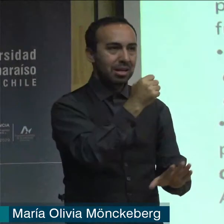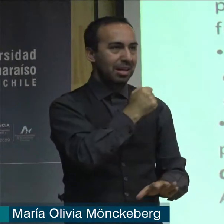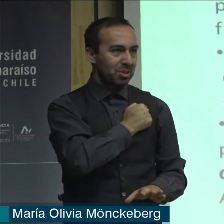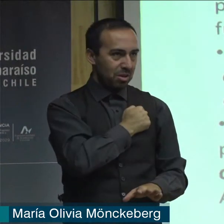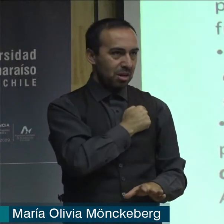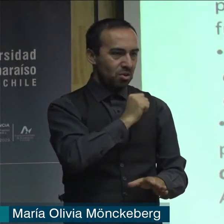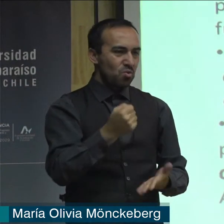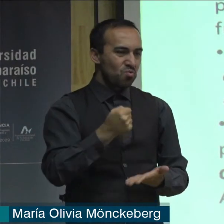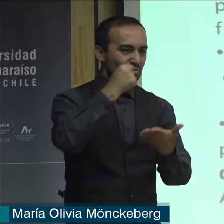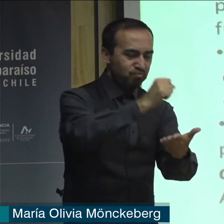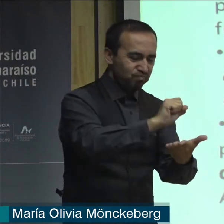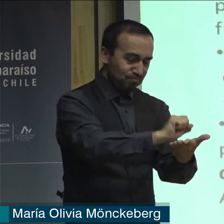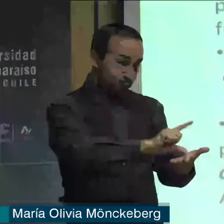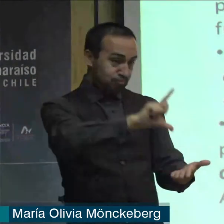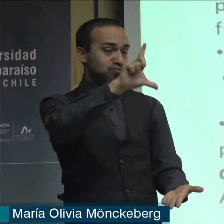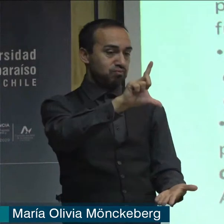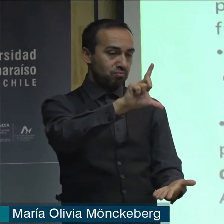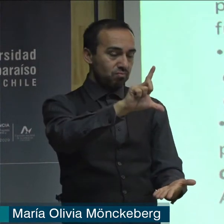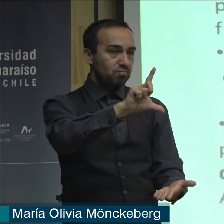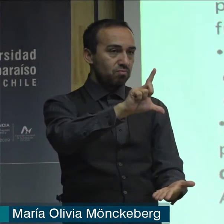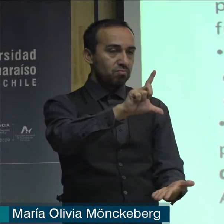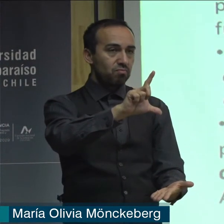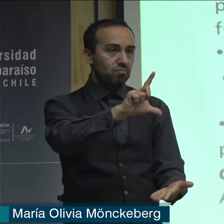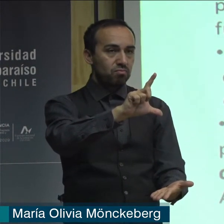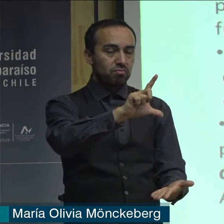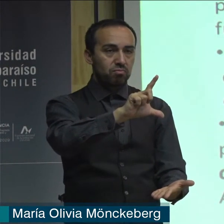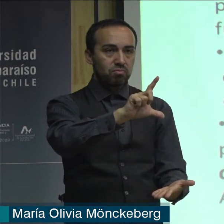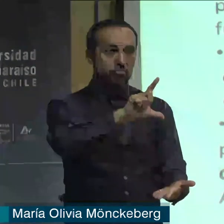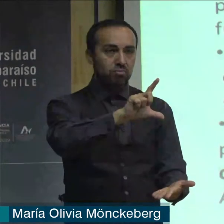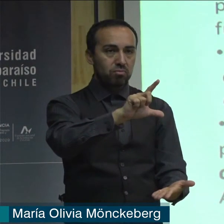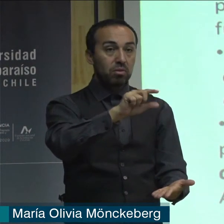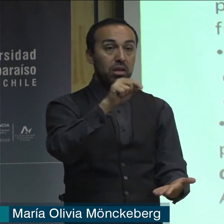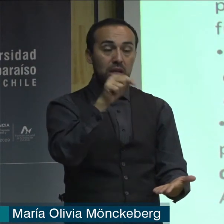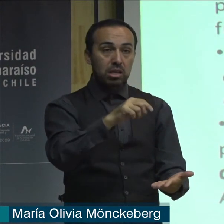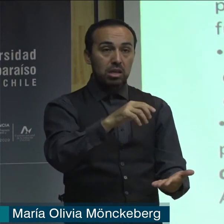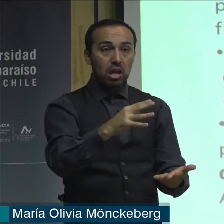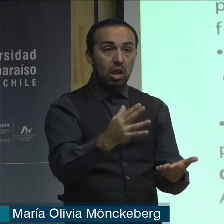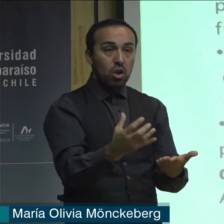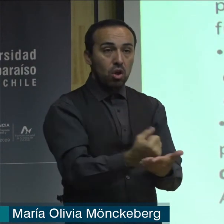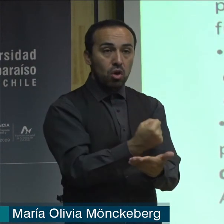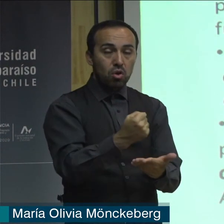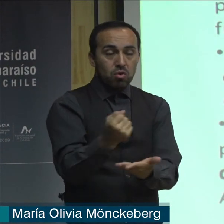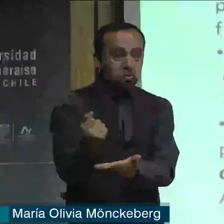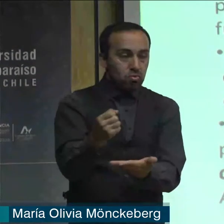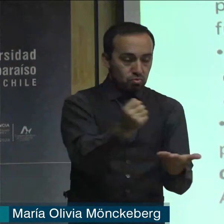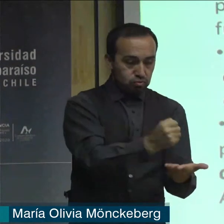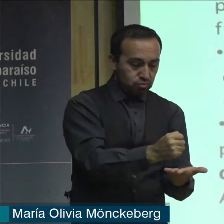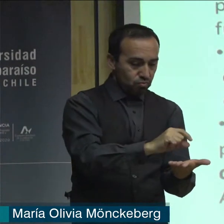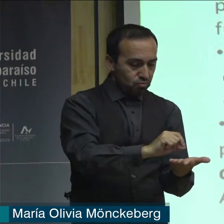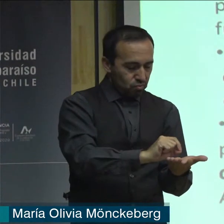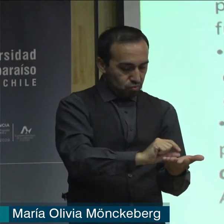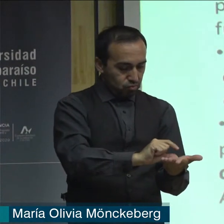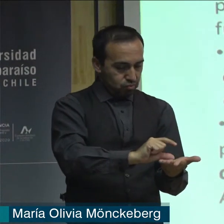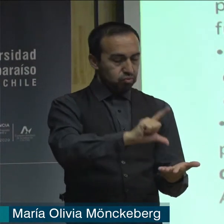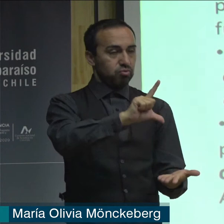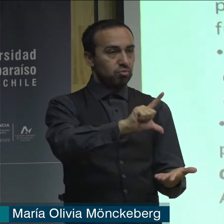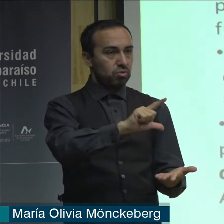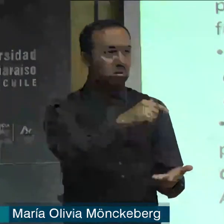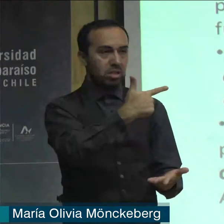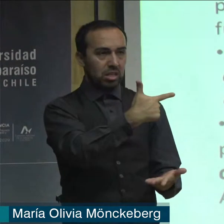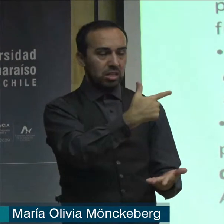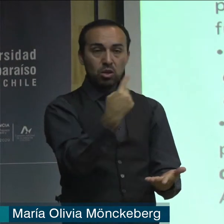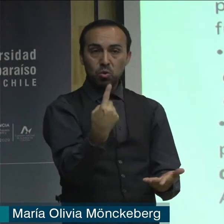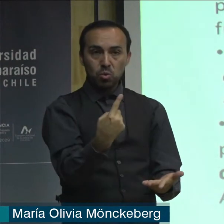que logró una el aporte fiscal con un aumento sino el toma desde el 71